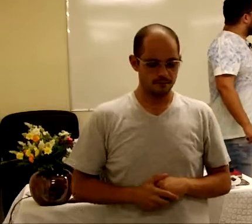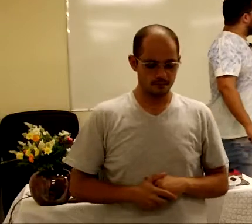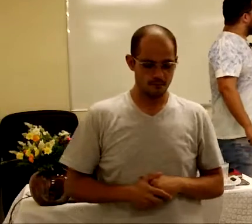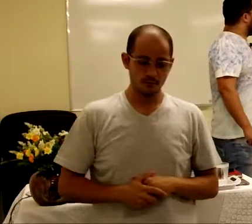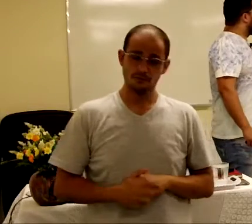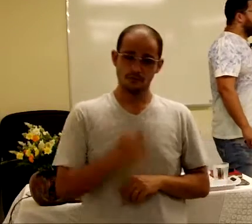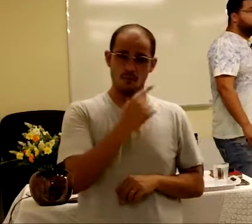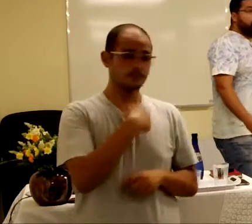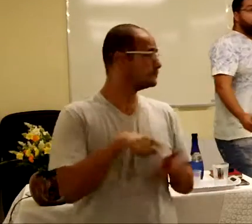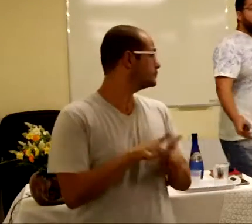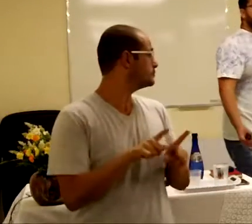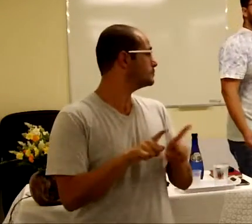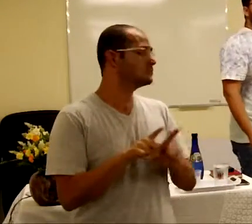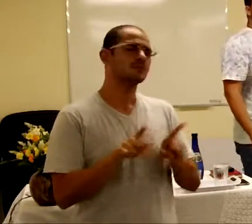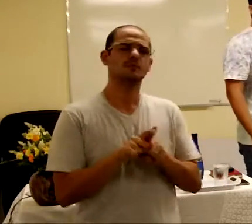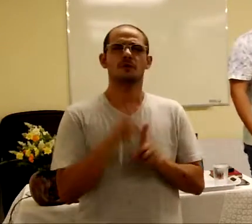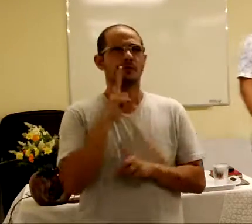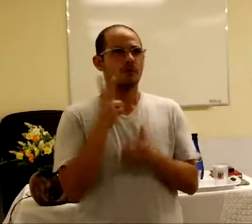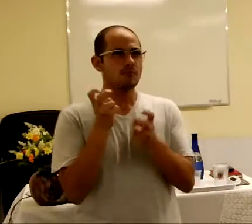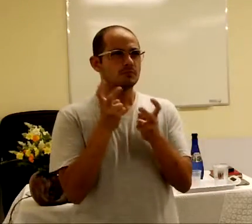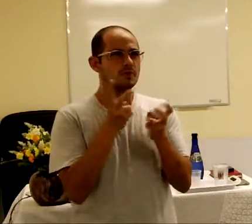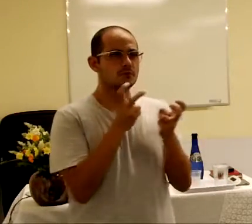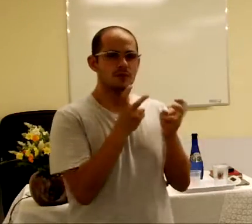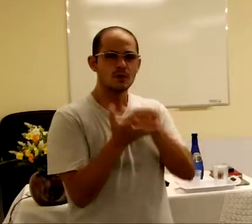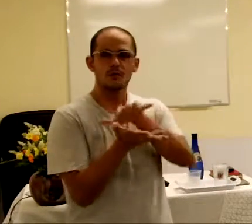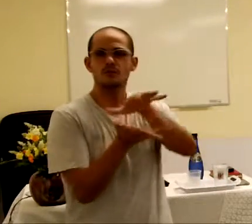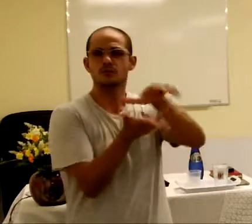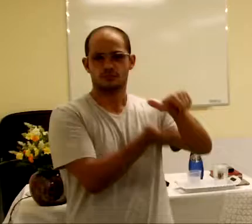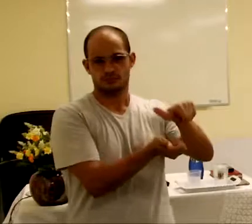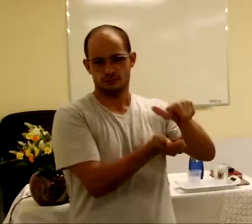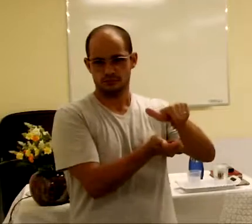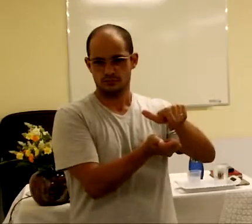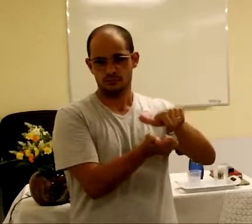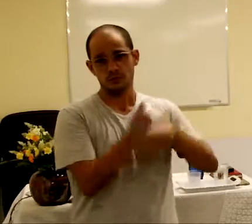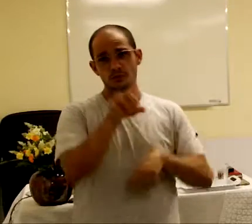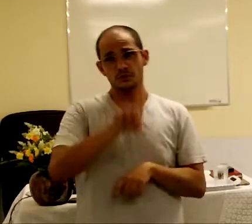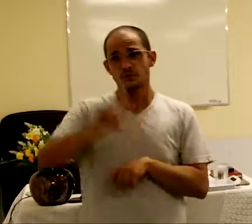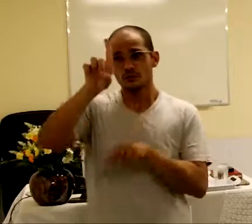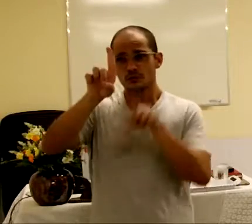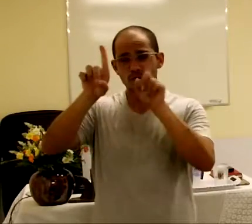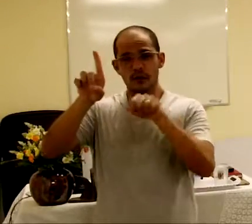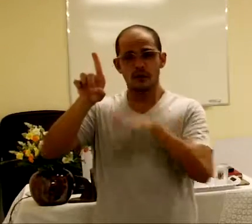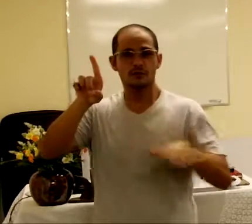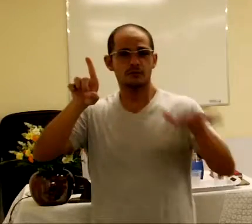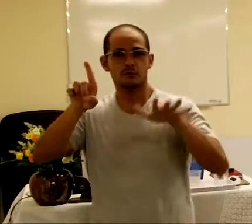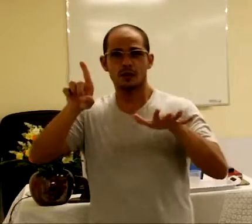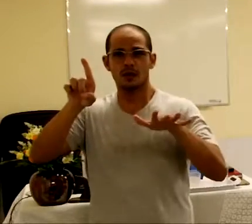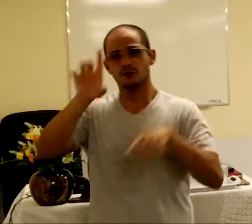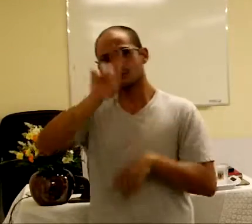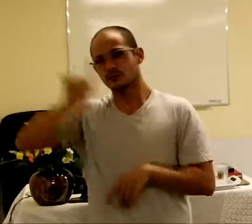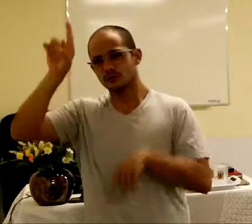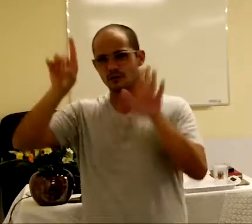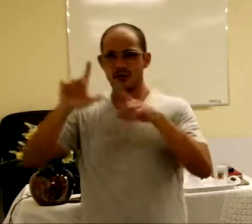Há quem também enxergue Deus no universo. Deus é o universo, Deus é o espaço, são as estrelas.